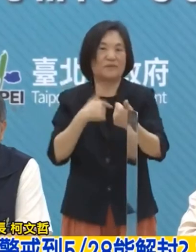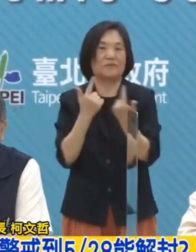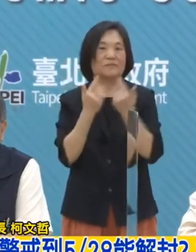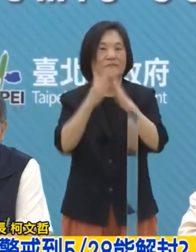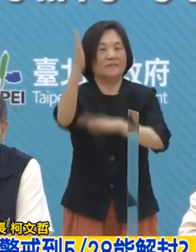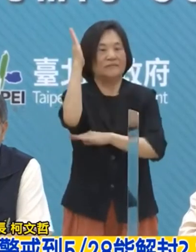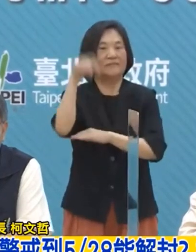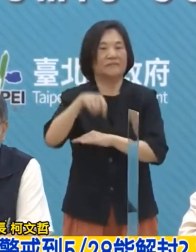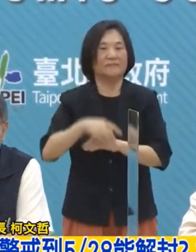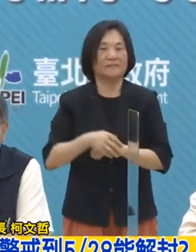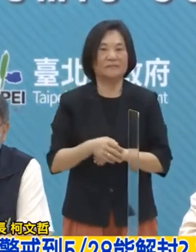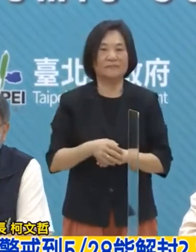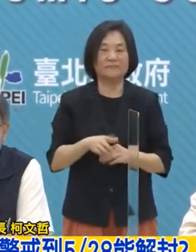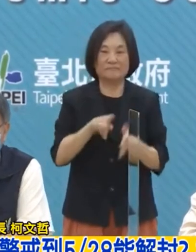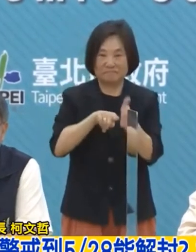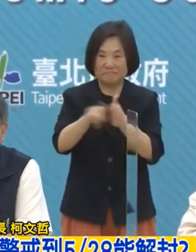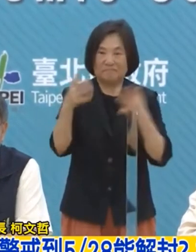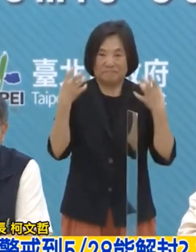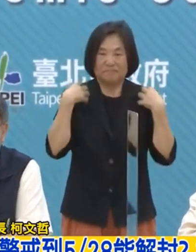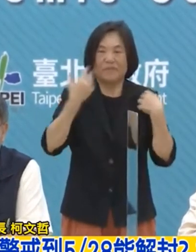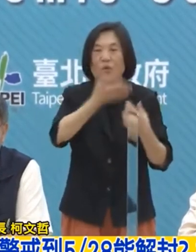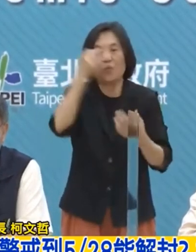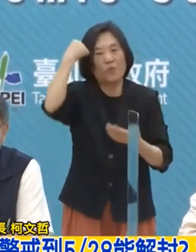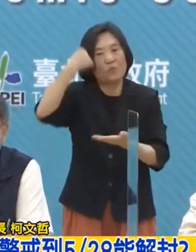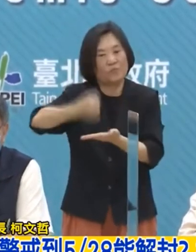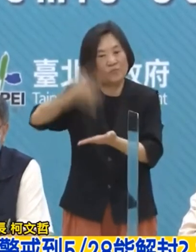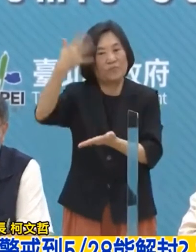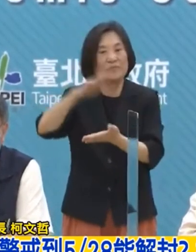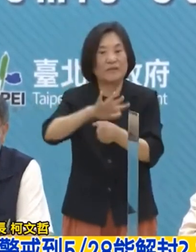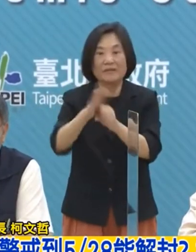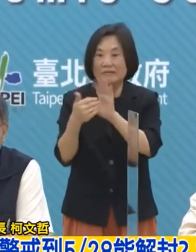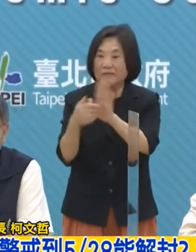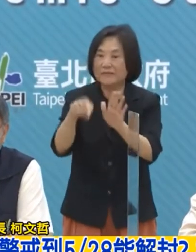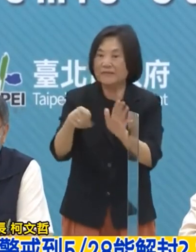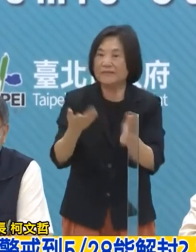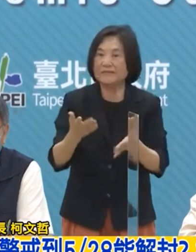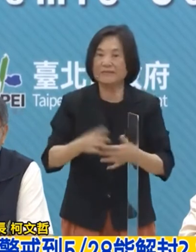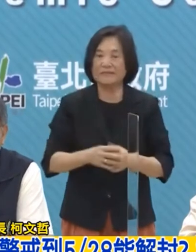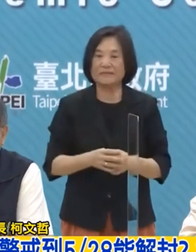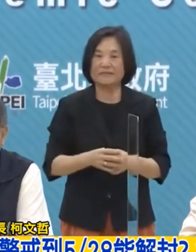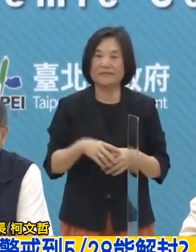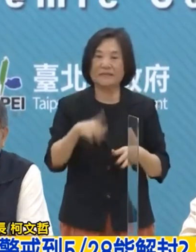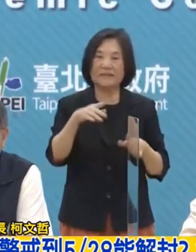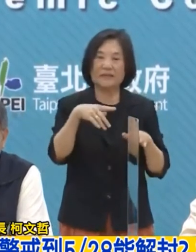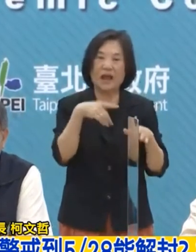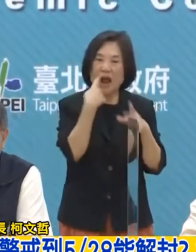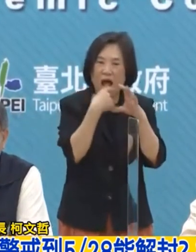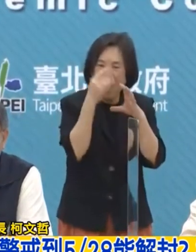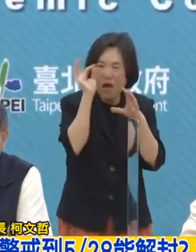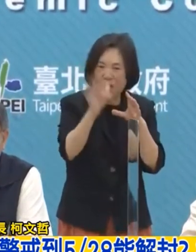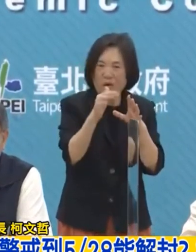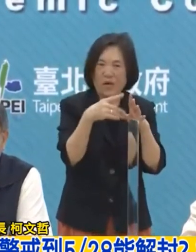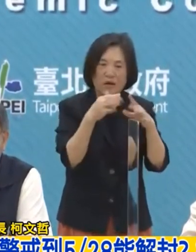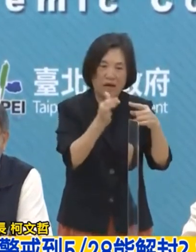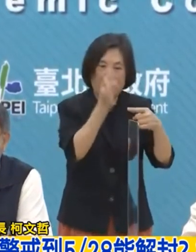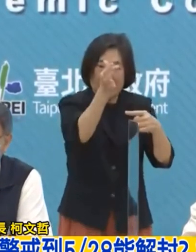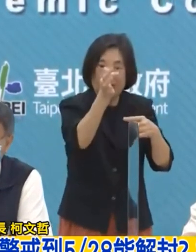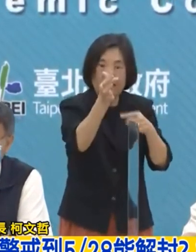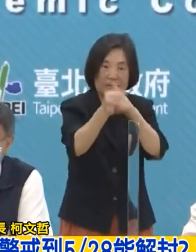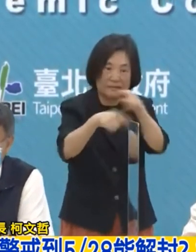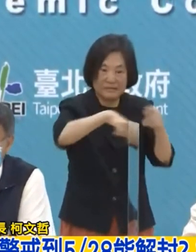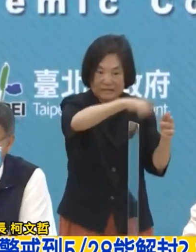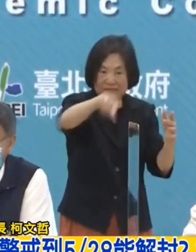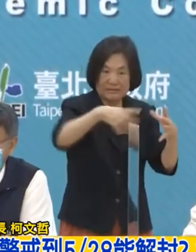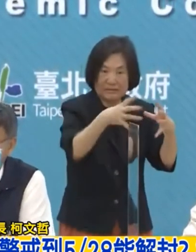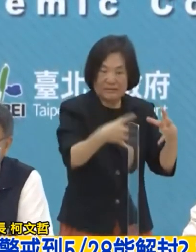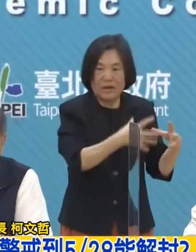这个防疫专责旅馆里的哈，来专门收容这些快筛阳性哦病人的